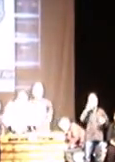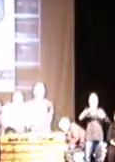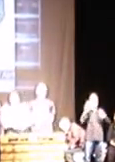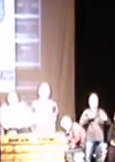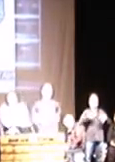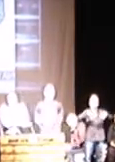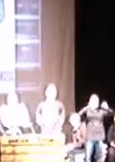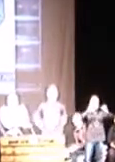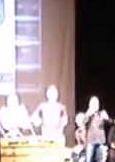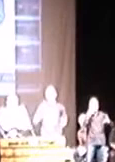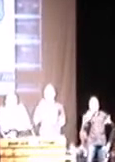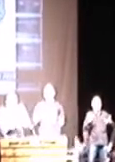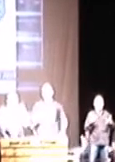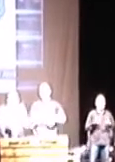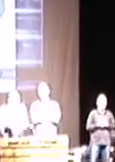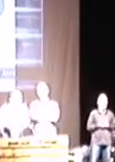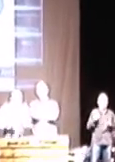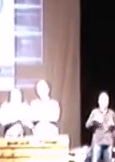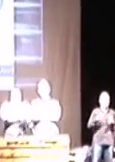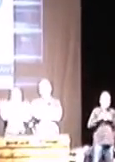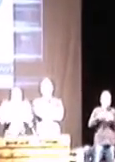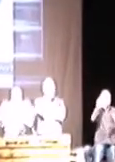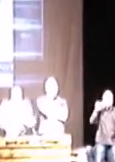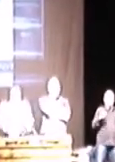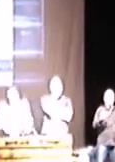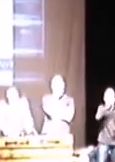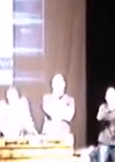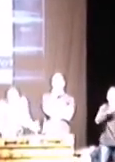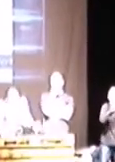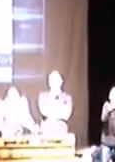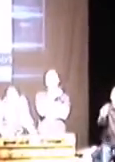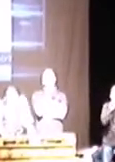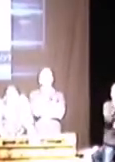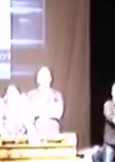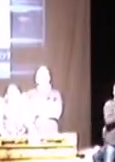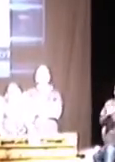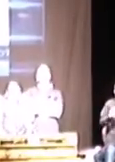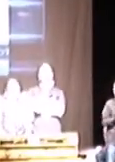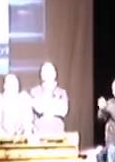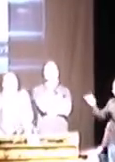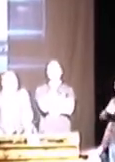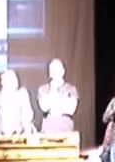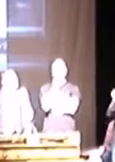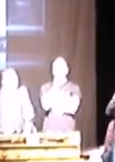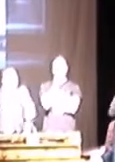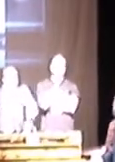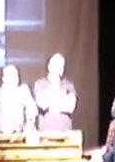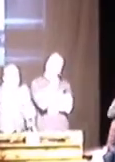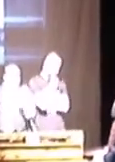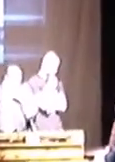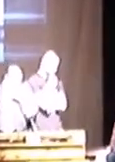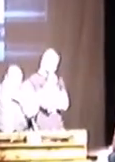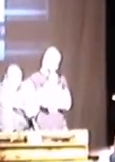ningú. Estem parlant de la unitat popular, de la lluita popular, i no veiem, no veiem a ningú. Es pot quedar obert una mica de llum? Sí, sisplau.